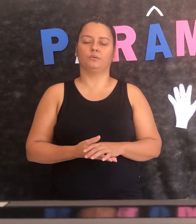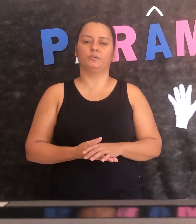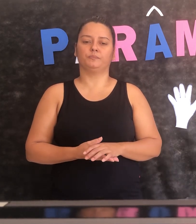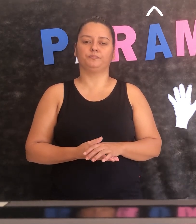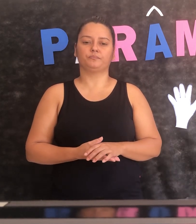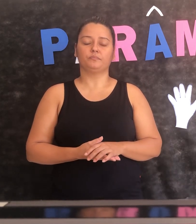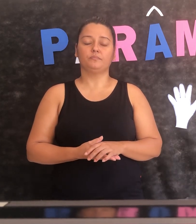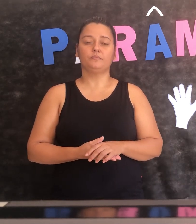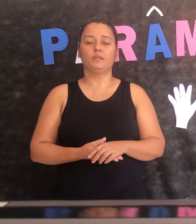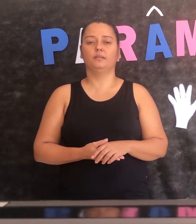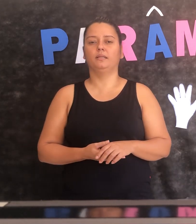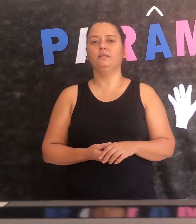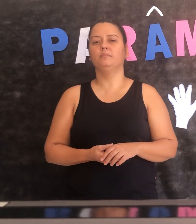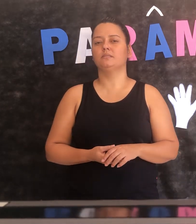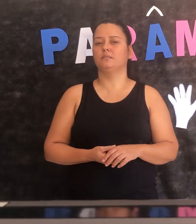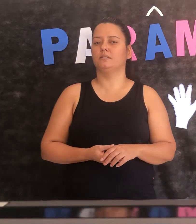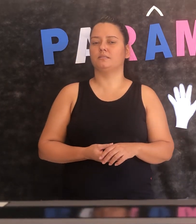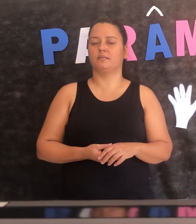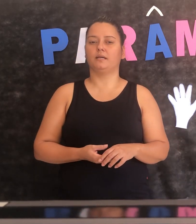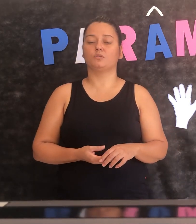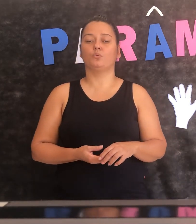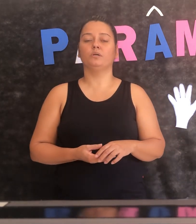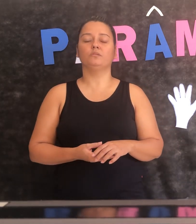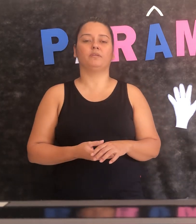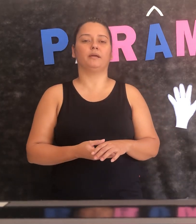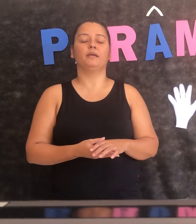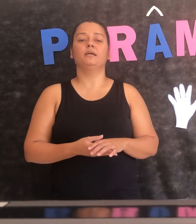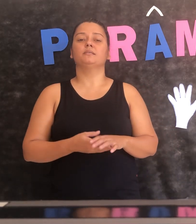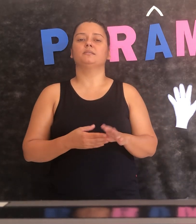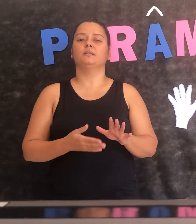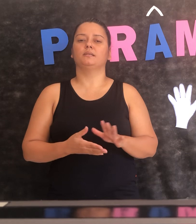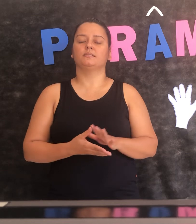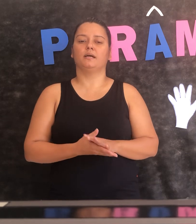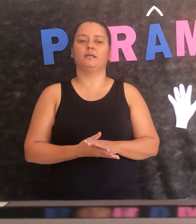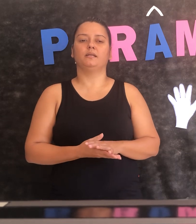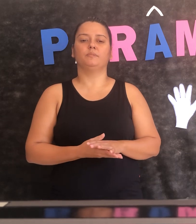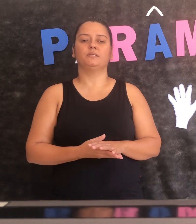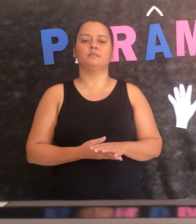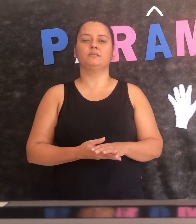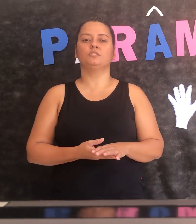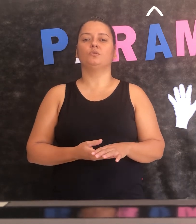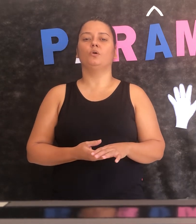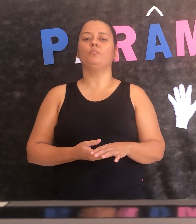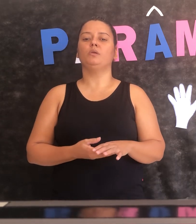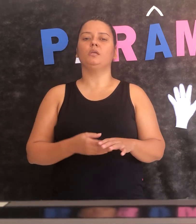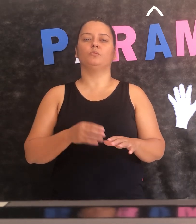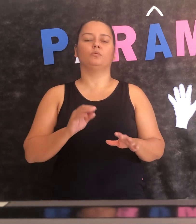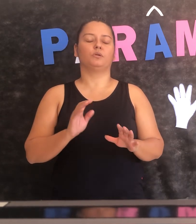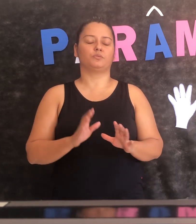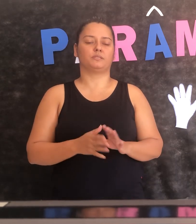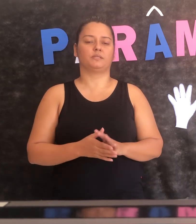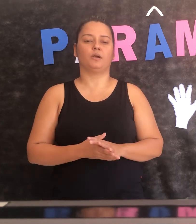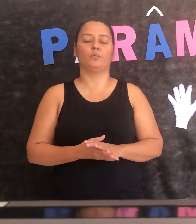sinalizador da língua brasileira de sinais, quando vai sinalizar, ele precisa de, no mínimo, durante um sinal,